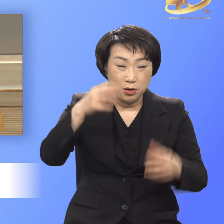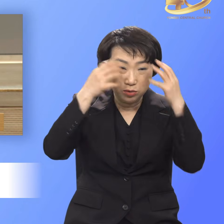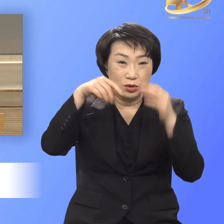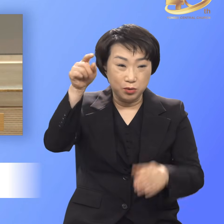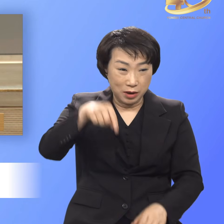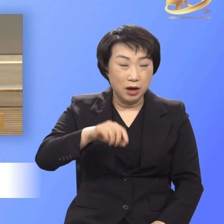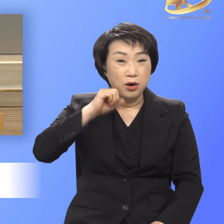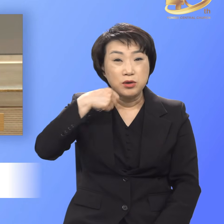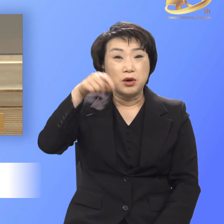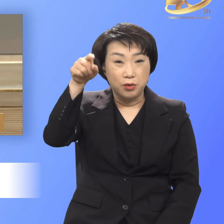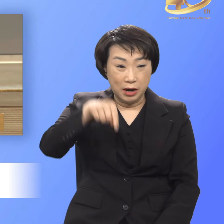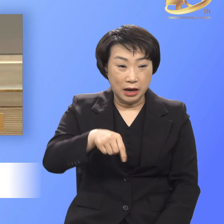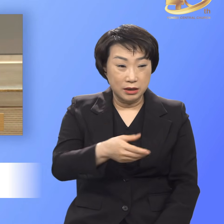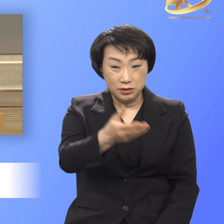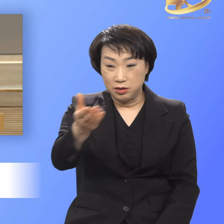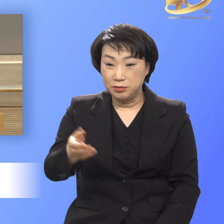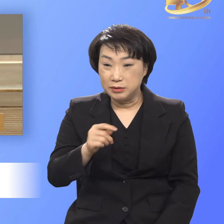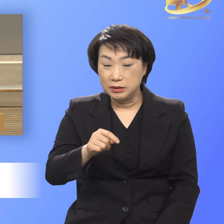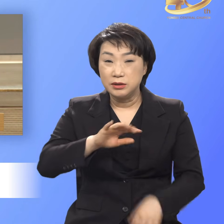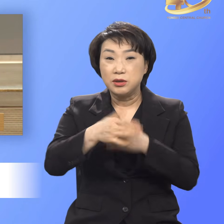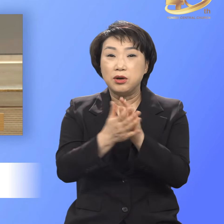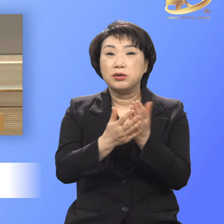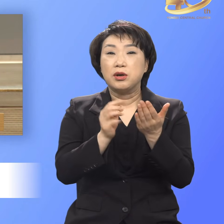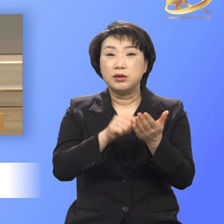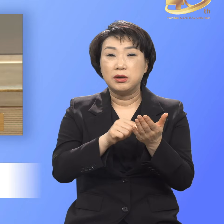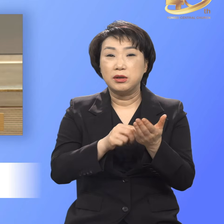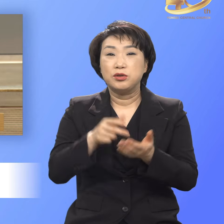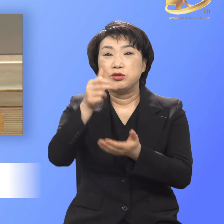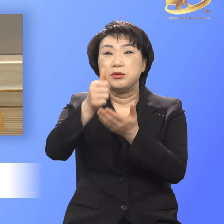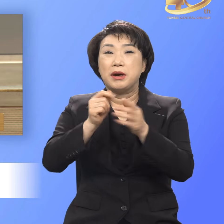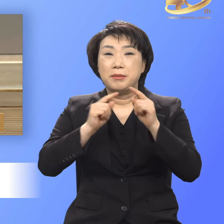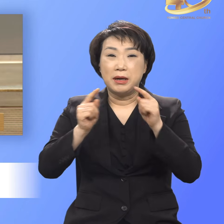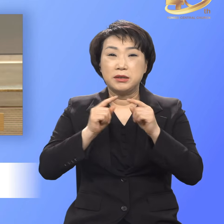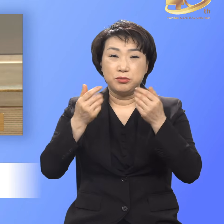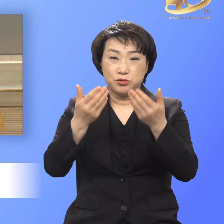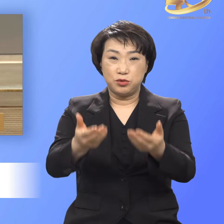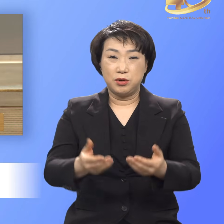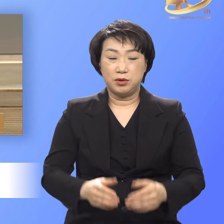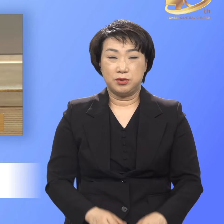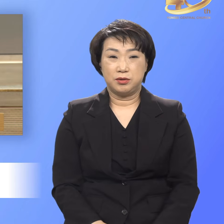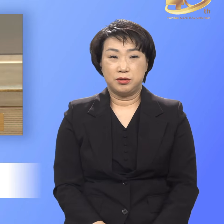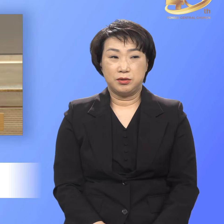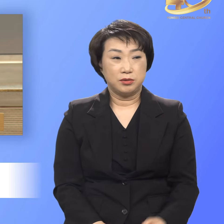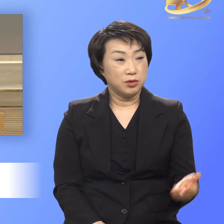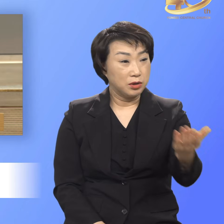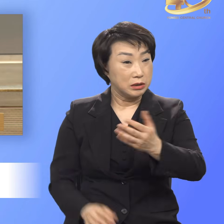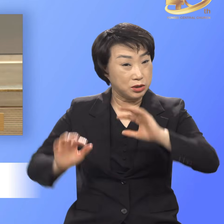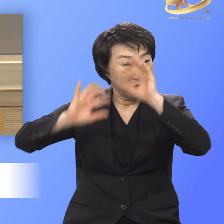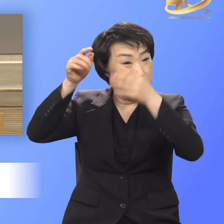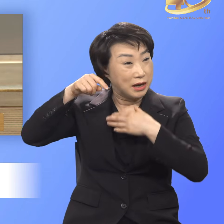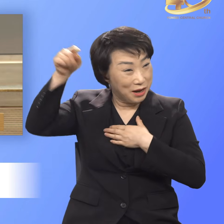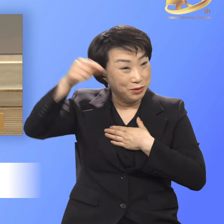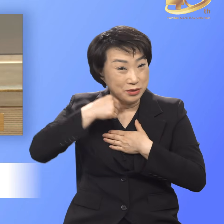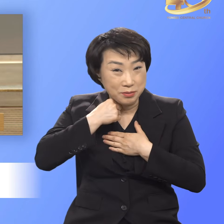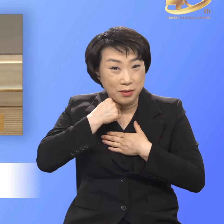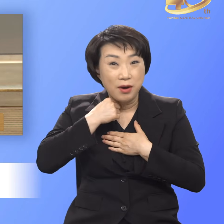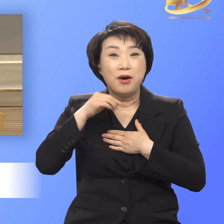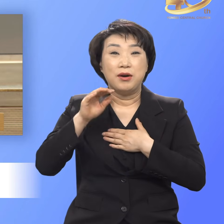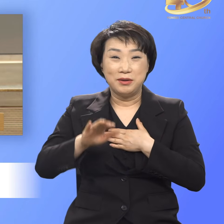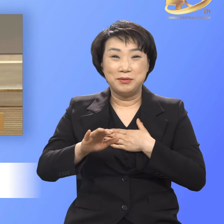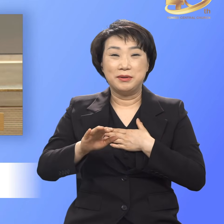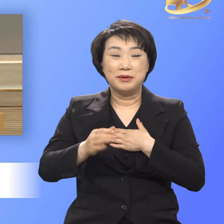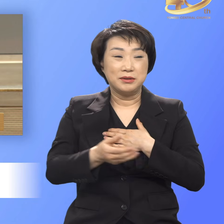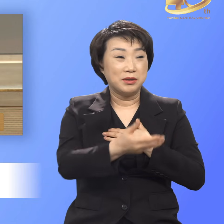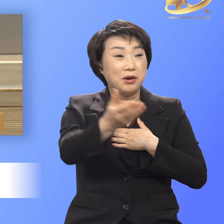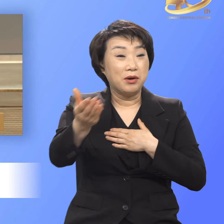있고 어려움이 있다는 것을 성경은 주님은 항상 말씀하셨어요. 너 천국 갖고 싶으냐?